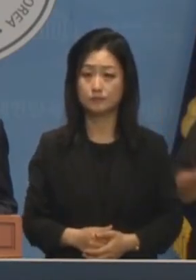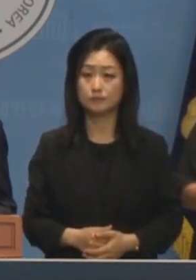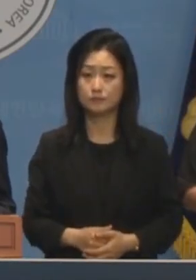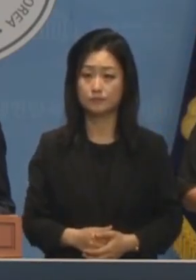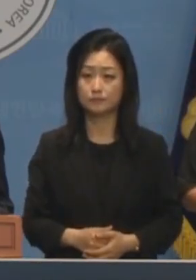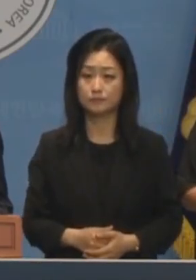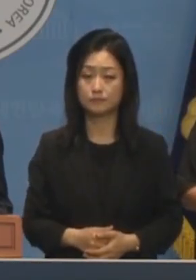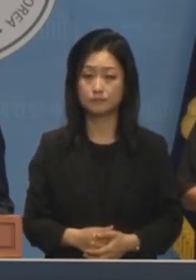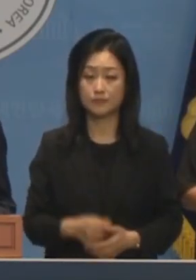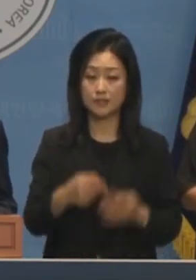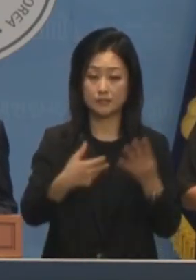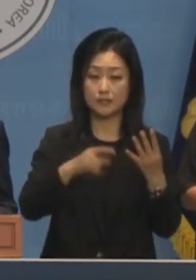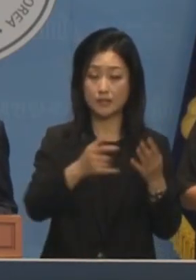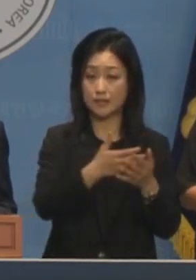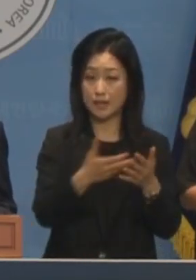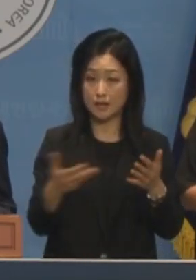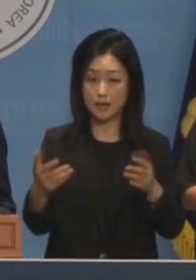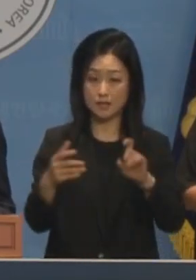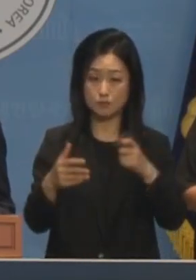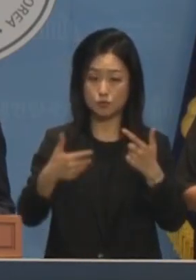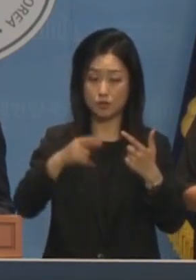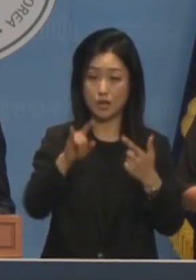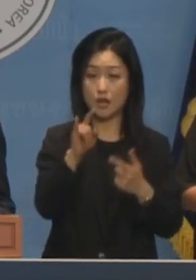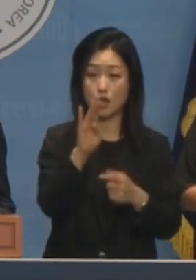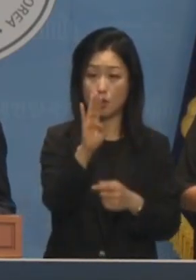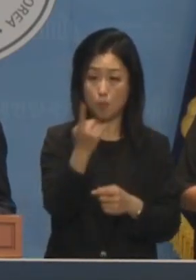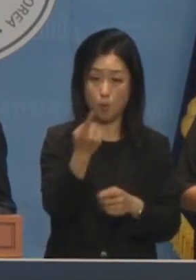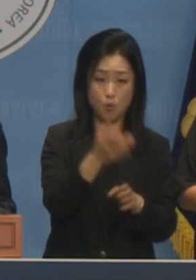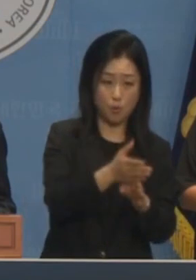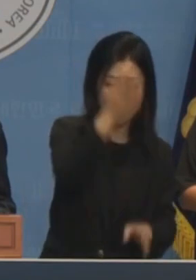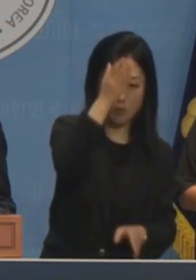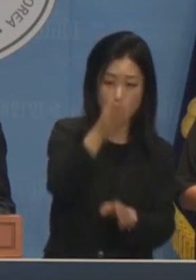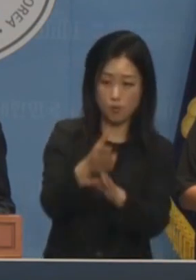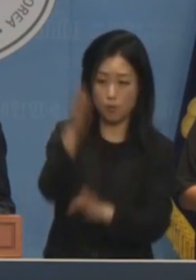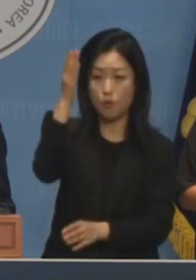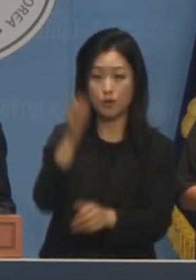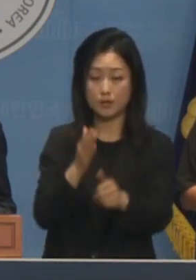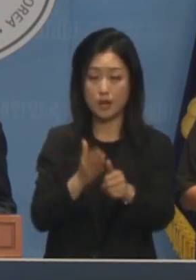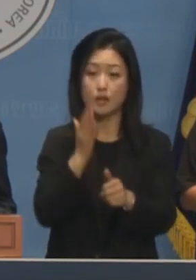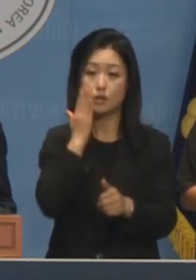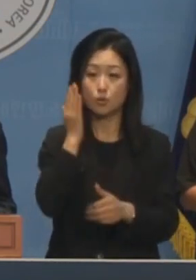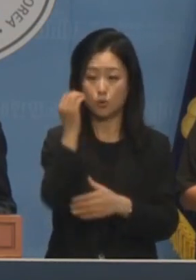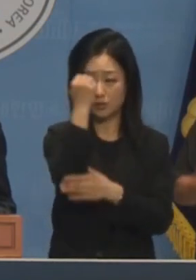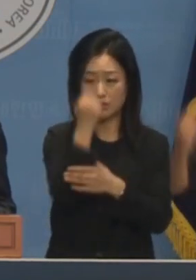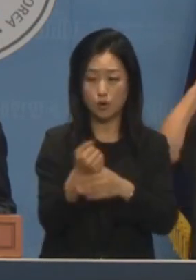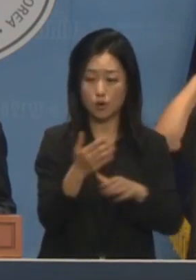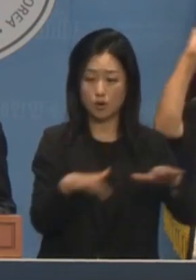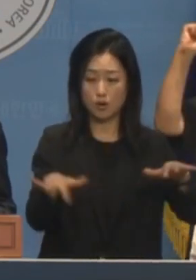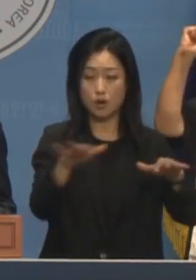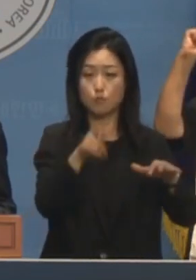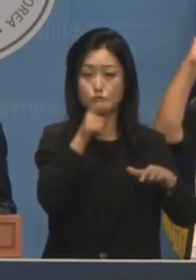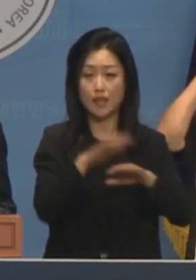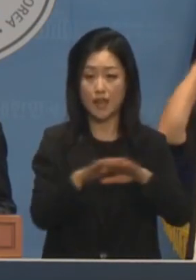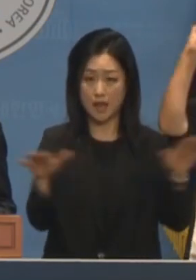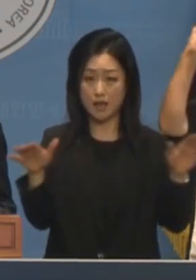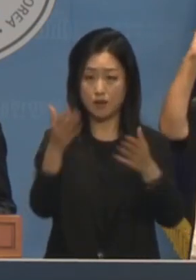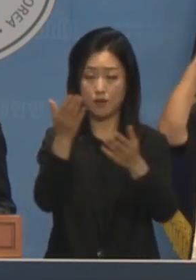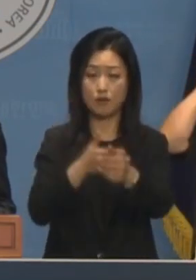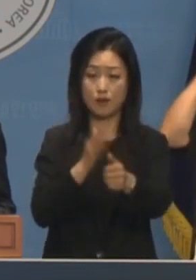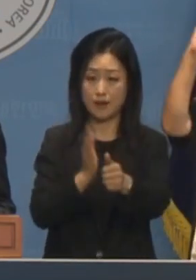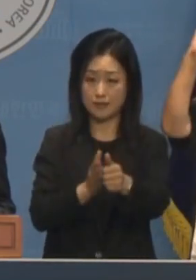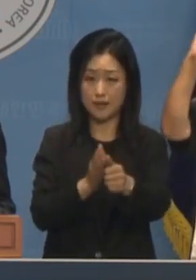중단하라. 하나, 4대강 16개 보의 수문을 당장 개방하고 녹조 문제를 해결하라.